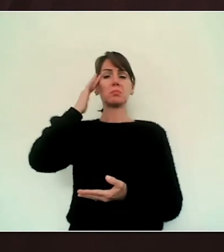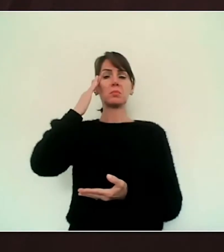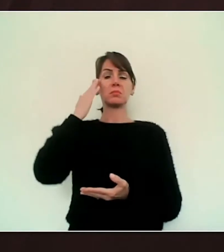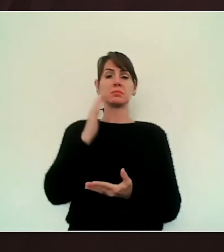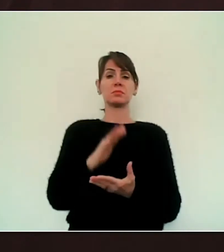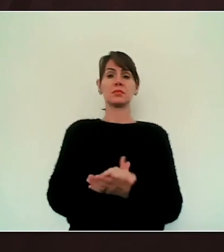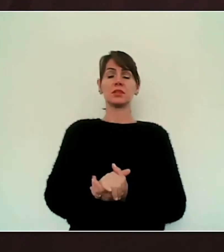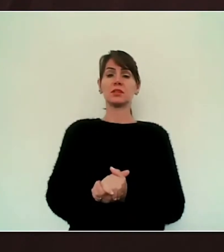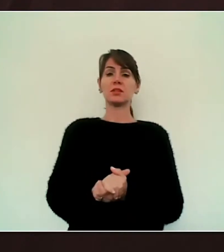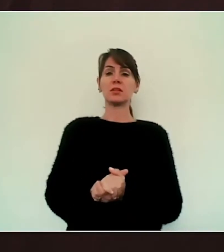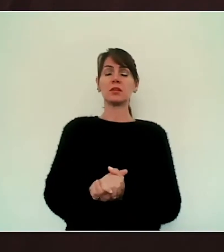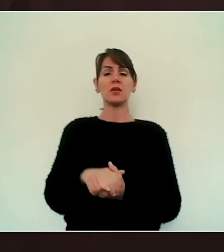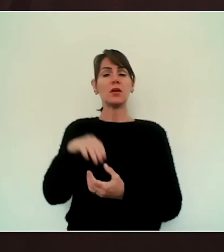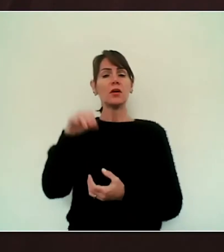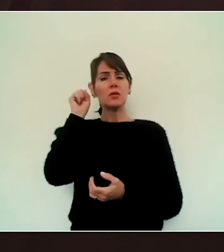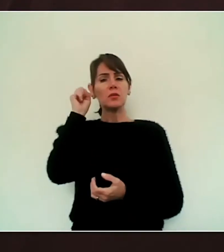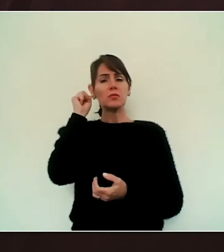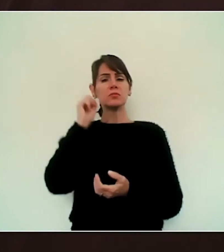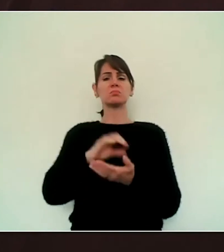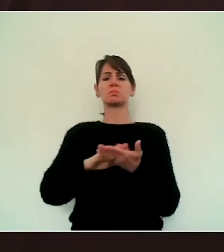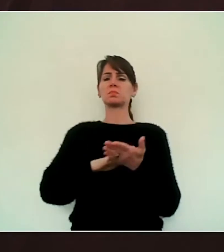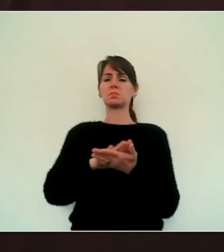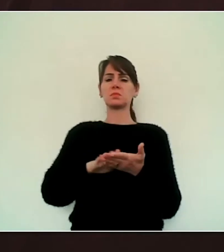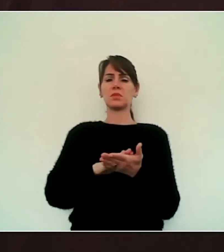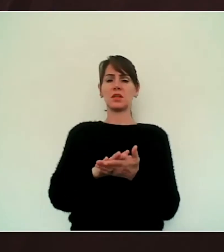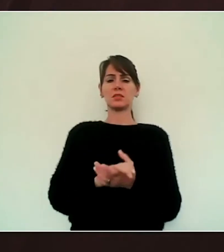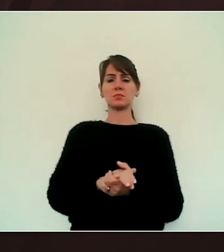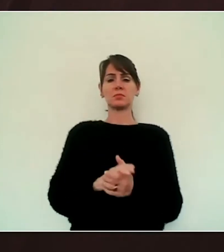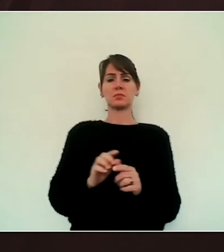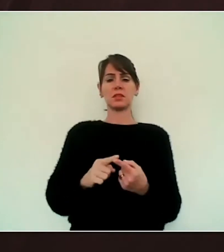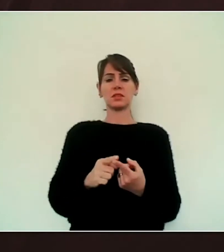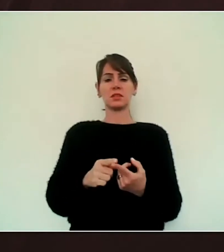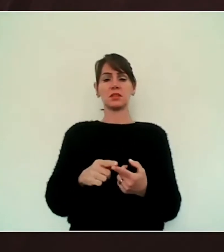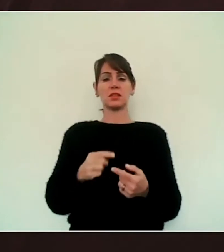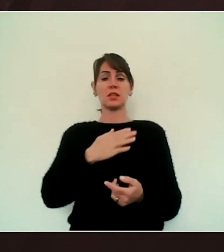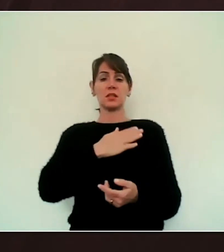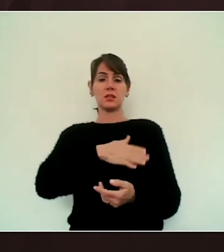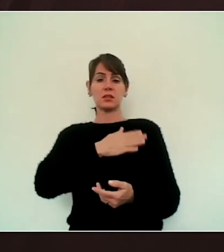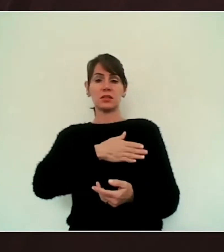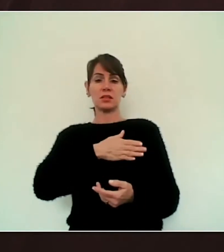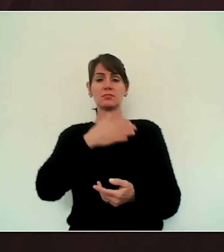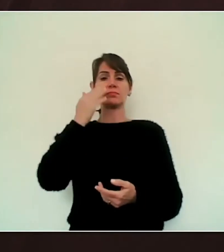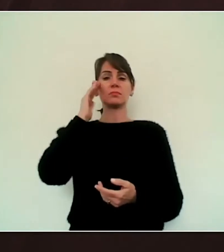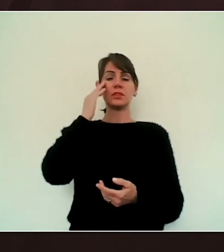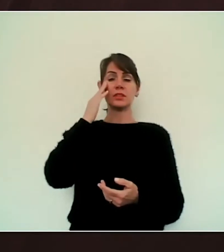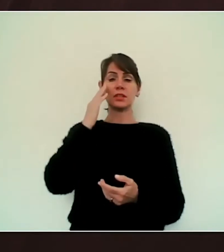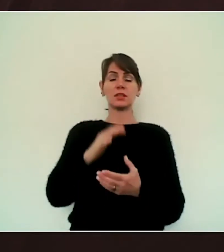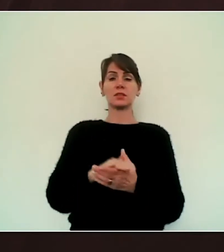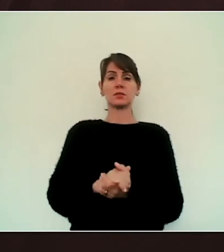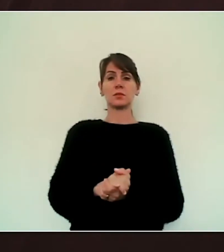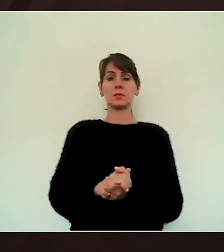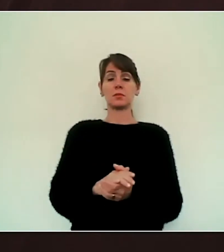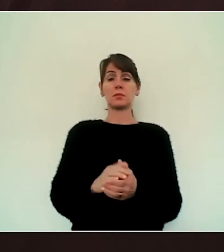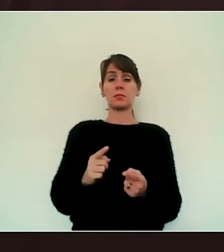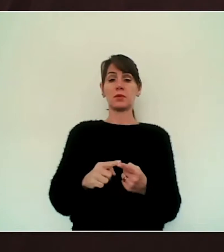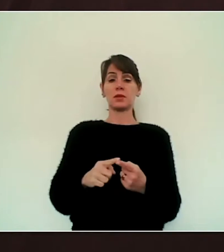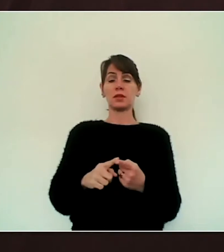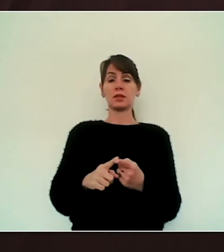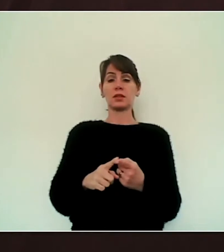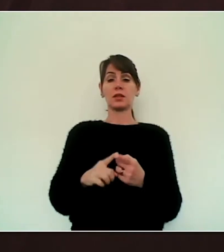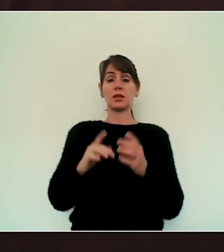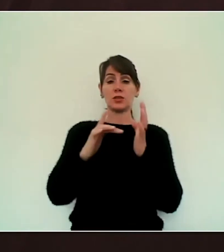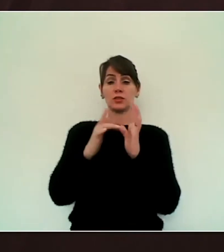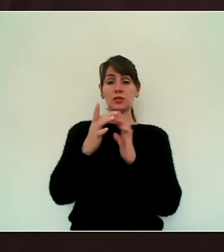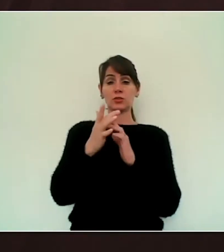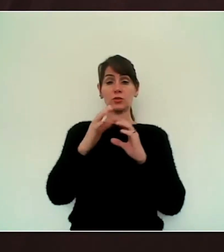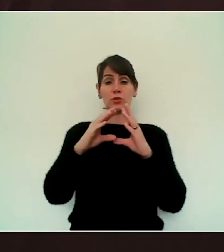ouçam com os ouvidos, entendam com o coração, se convertam e sejam por mim curados.